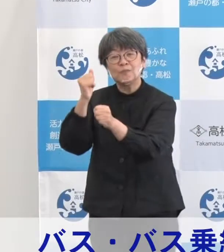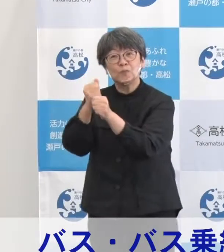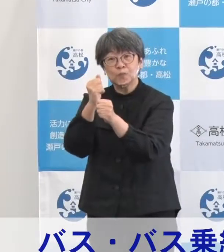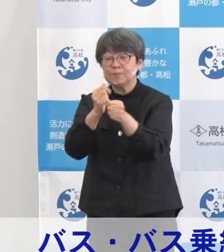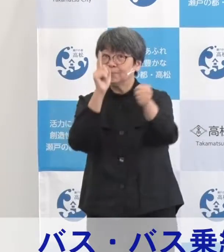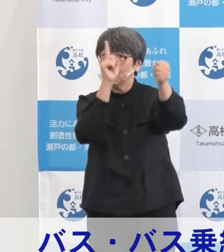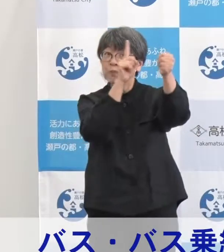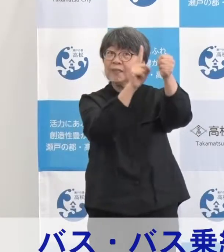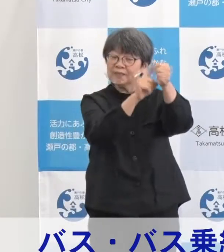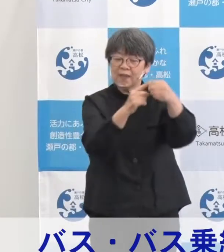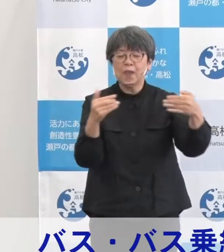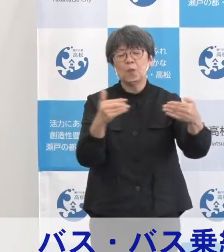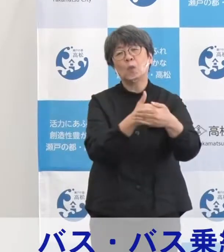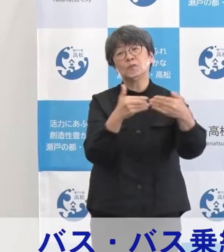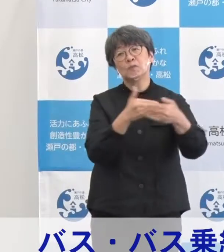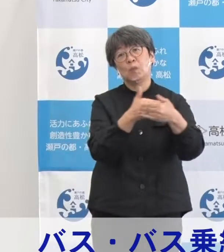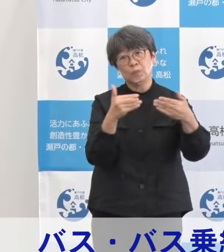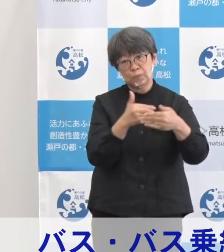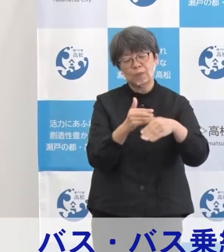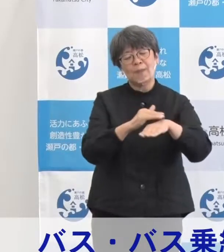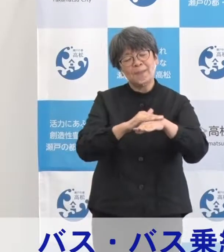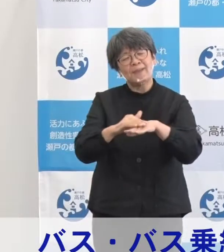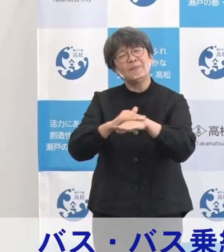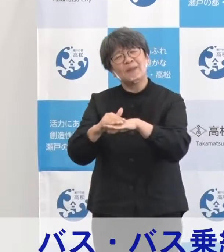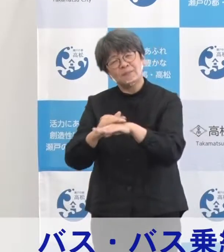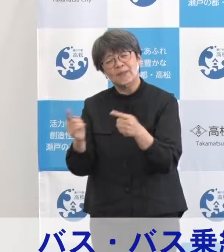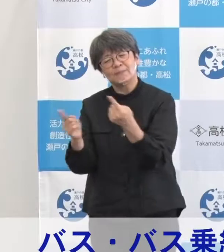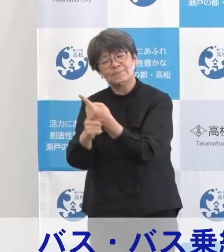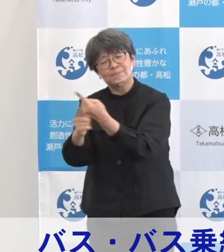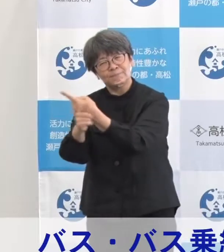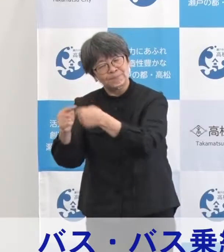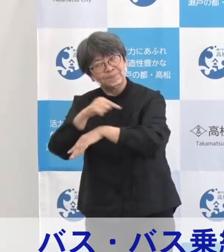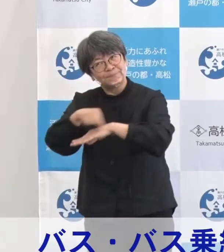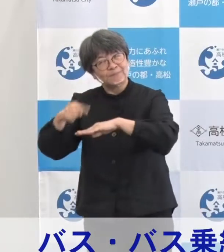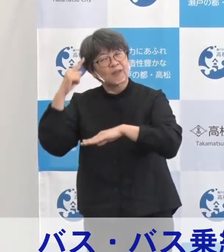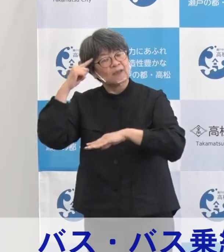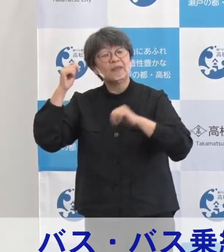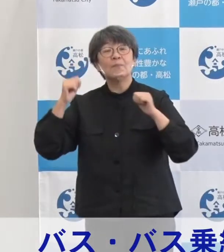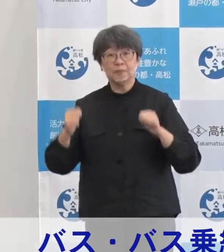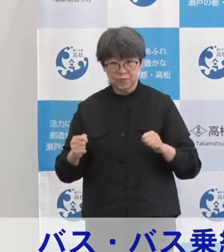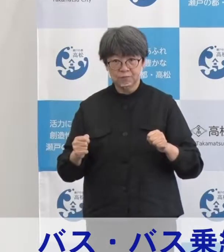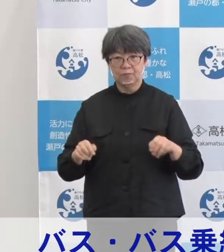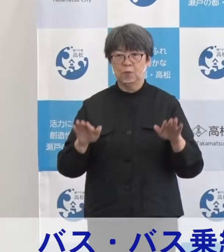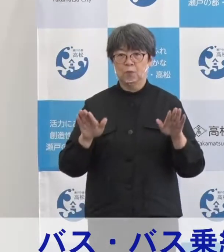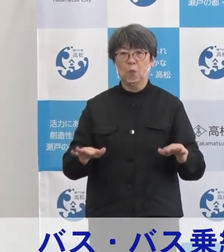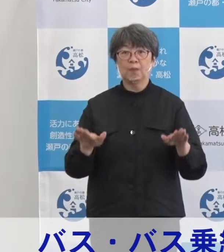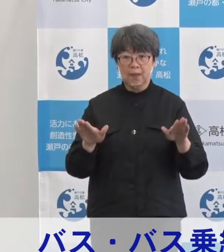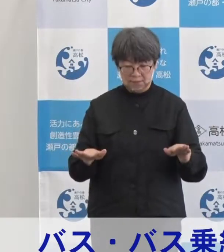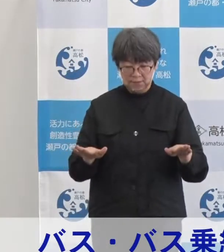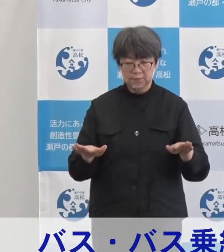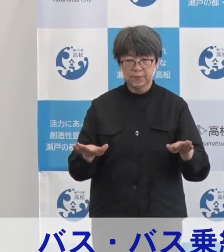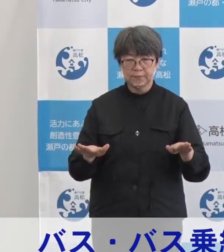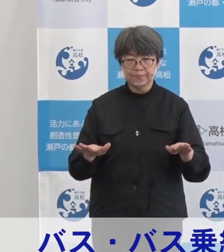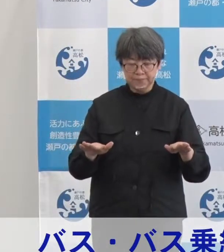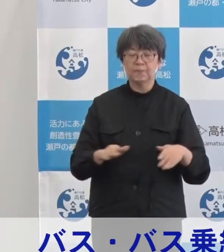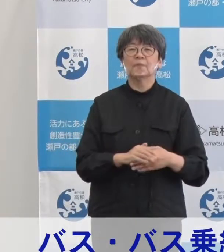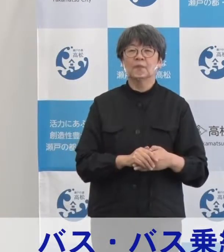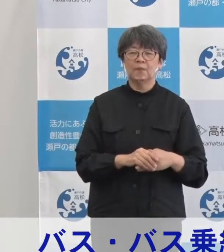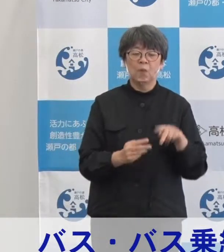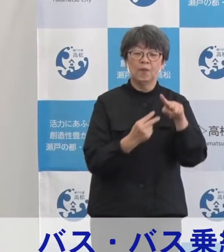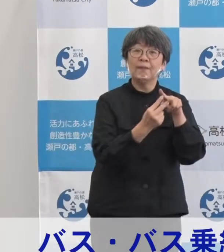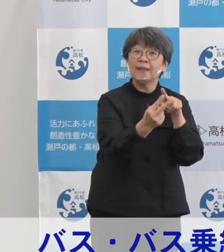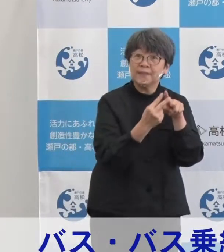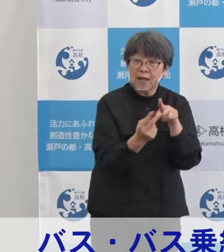公共交通を基軸としたまちづくりを展開致しておりますが今回持続可能な公共